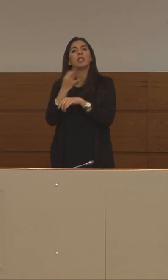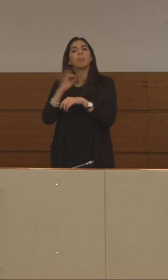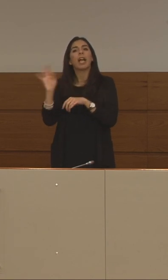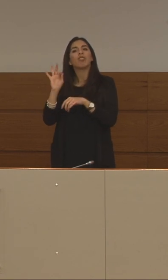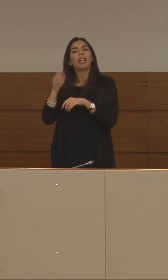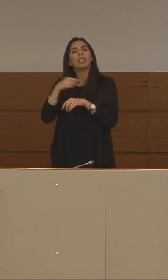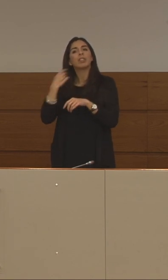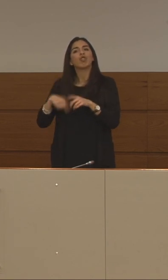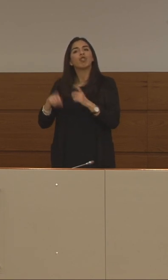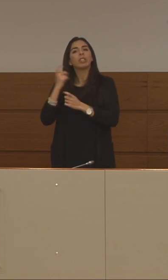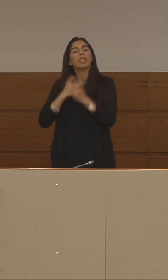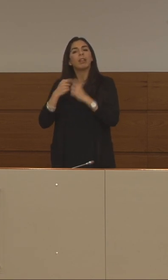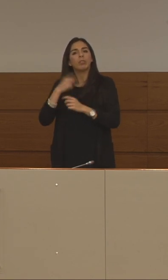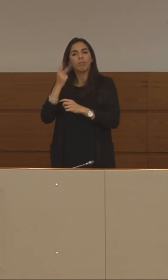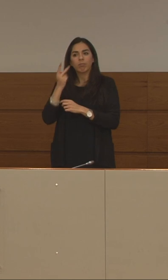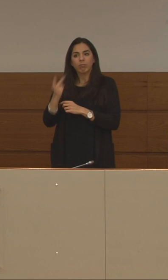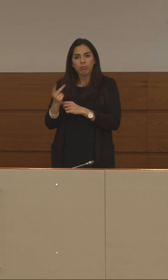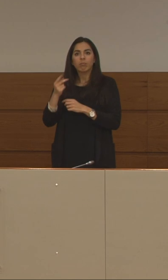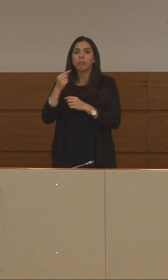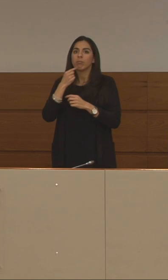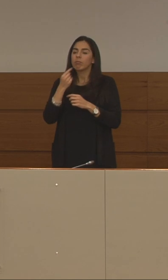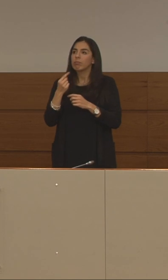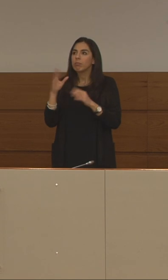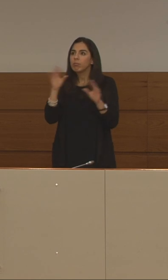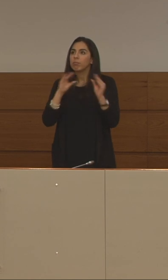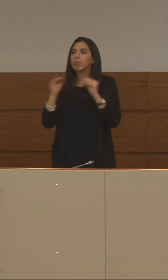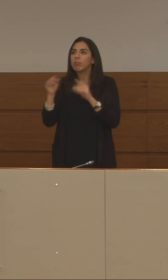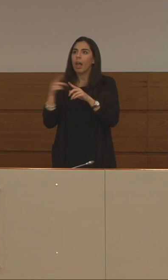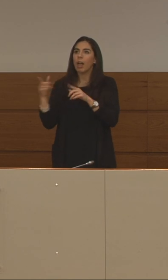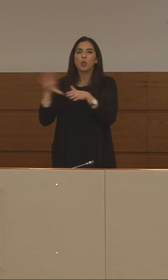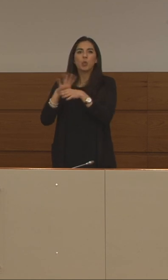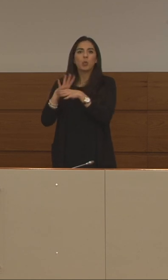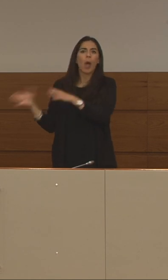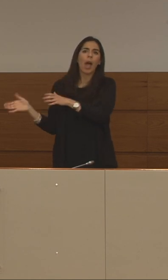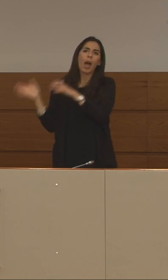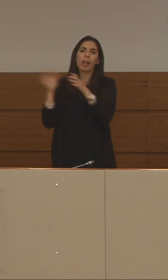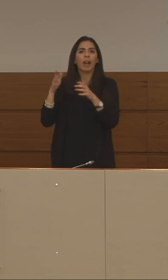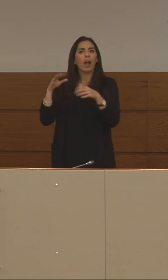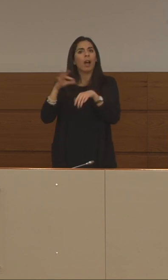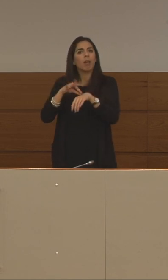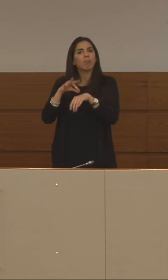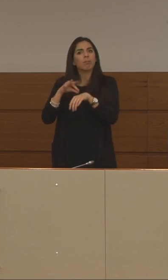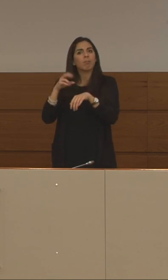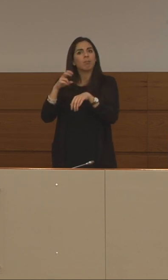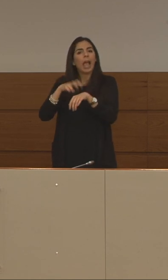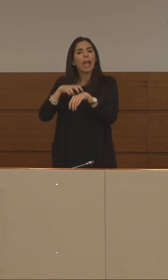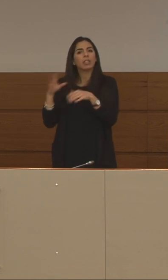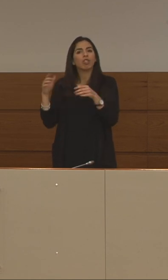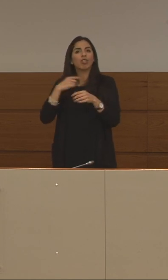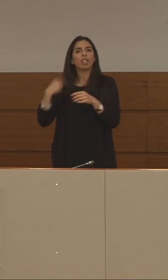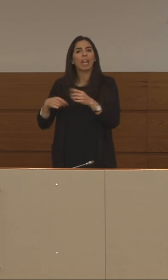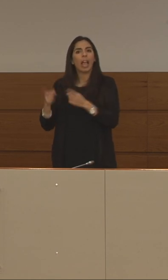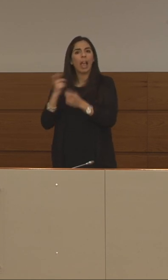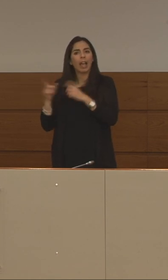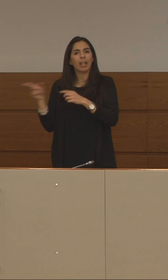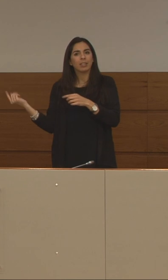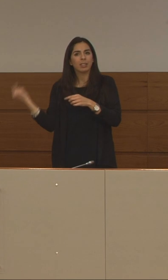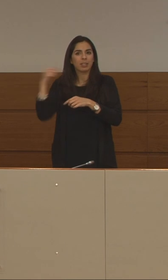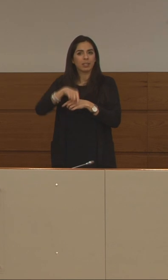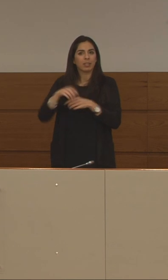campo che io sento dire che sta arrivando una squadra timer cnt quindi secondo lei in che modo questa